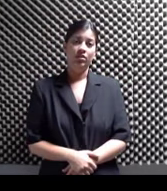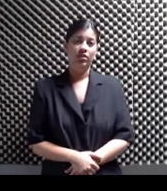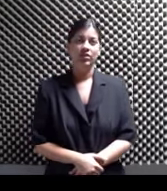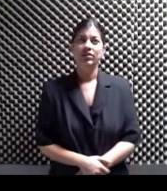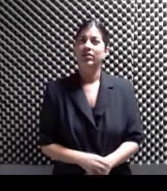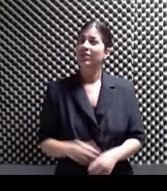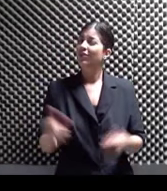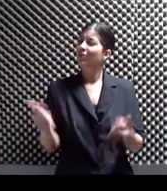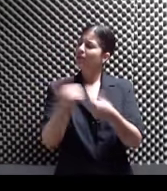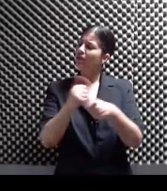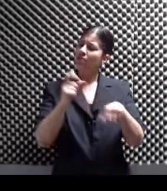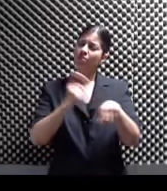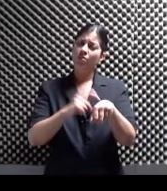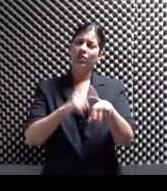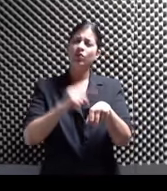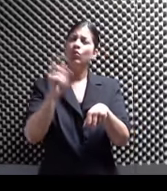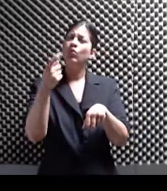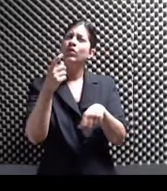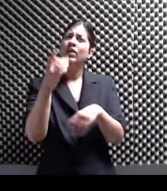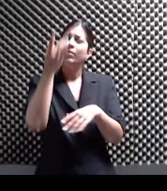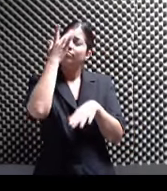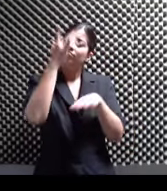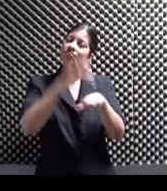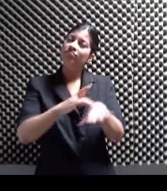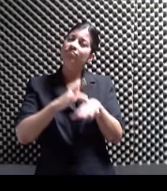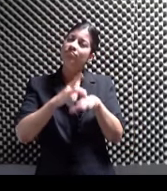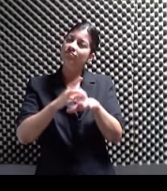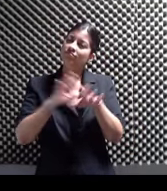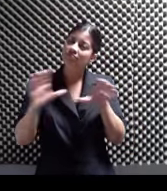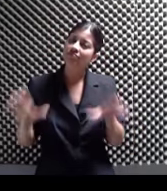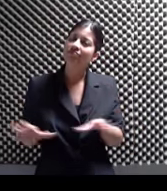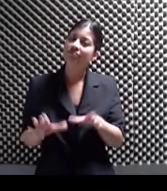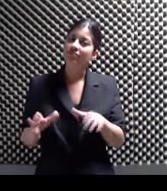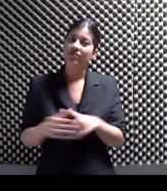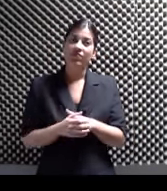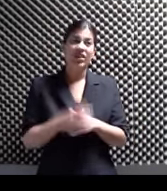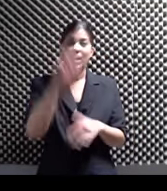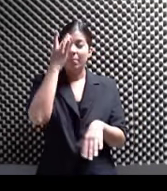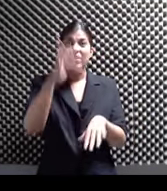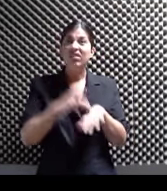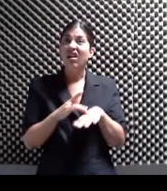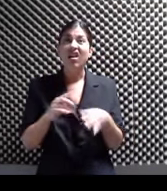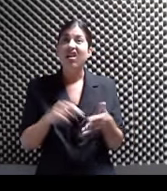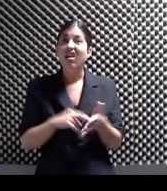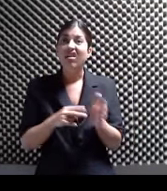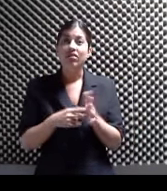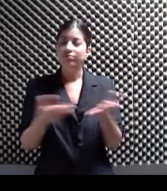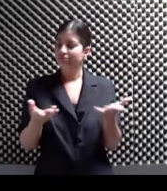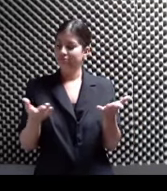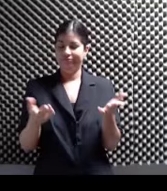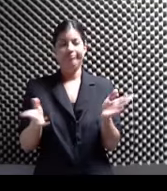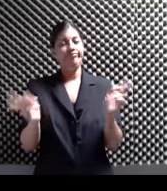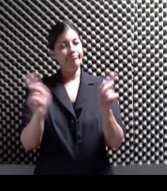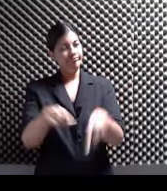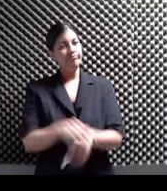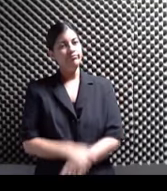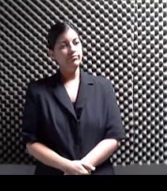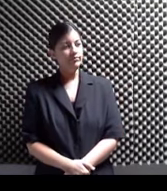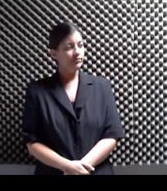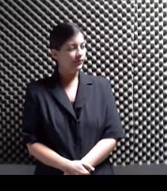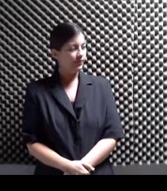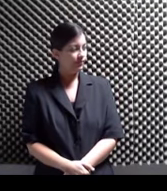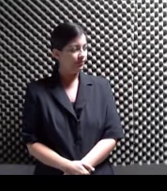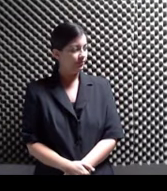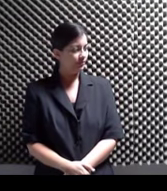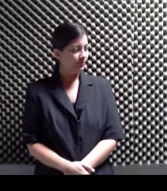un momento de meditación, que realmente tú meditas, aunque no. ¿Qué es eso de meditar? Bueno, eso que ocurre entre lo que estás hablando y lo que estás pensando, ahí